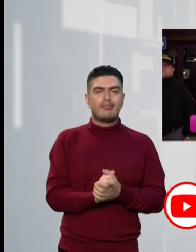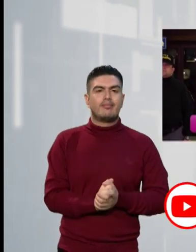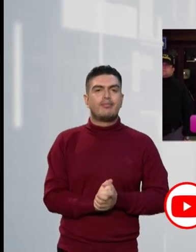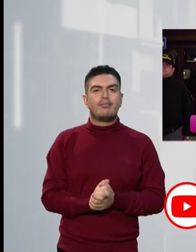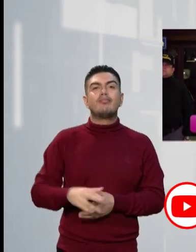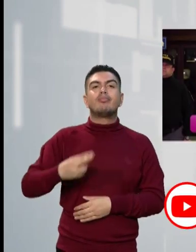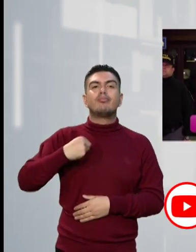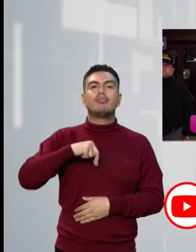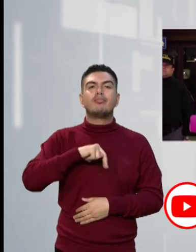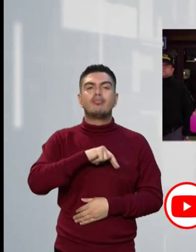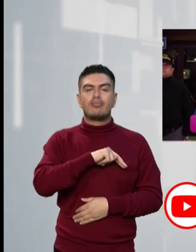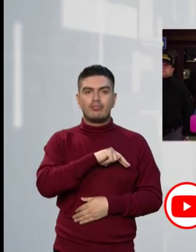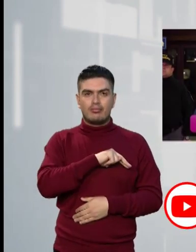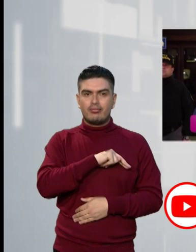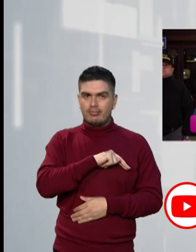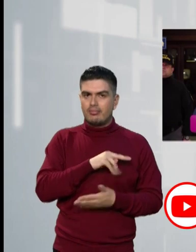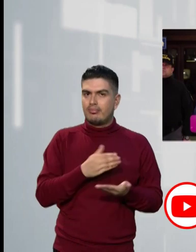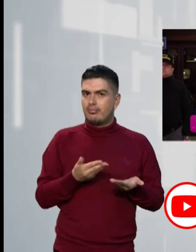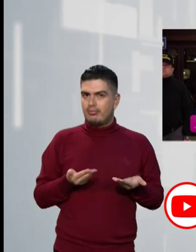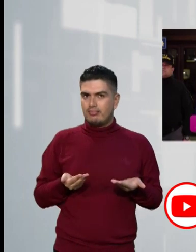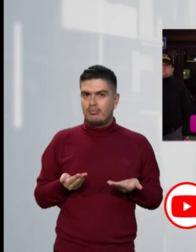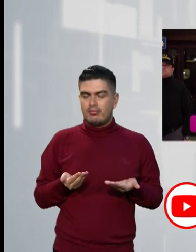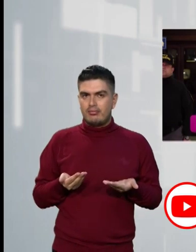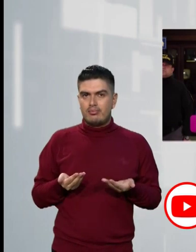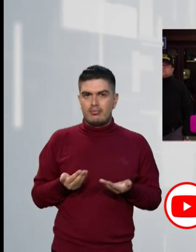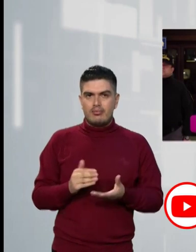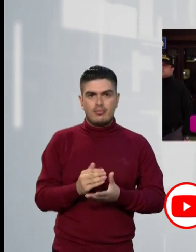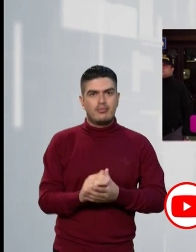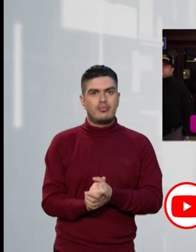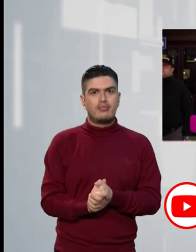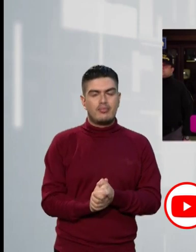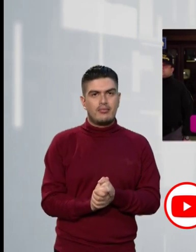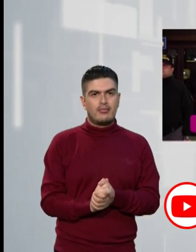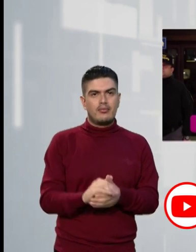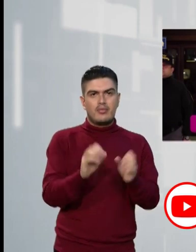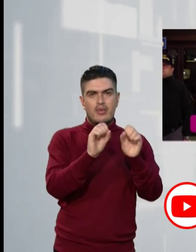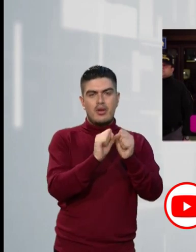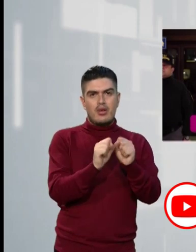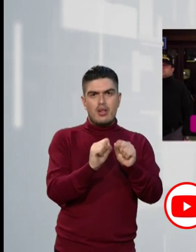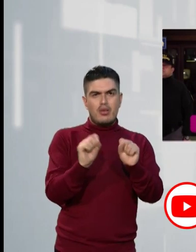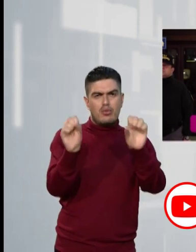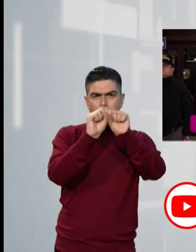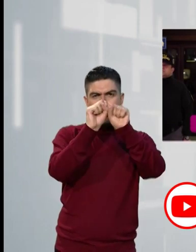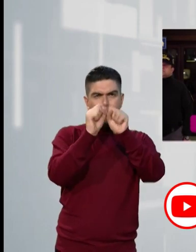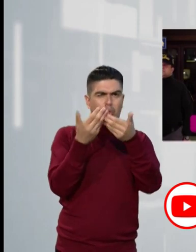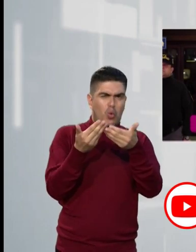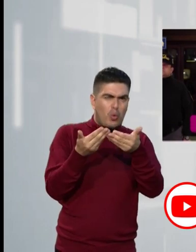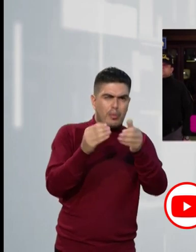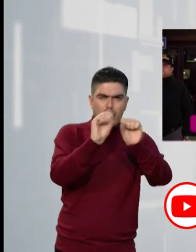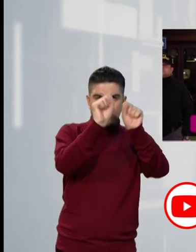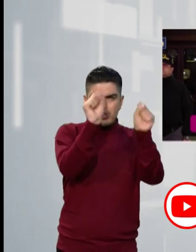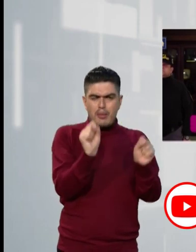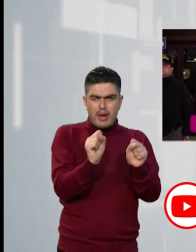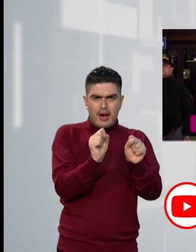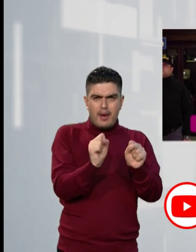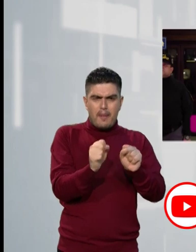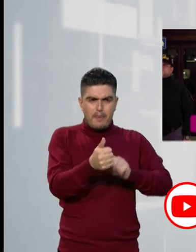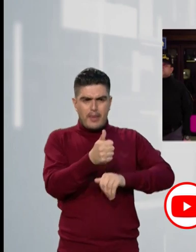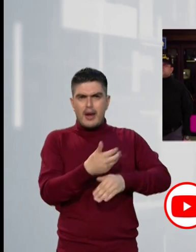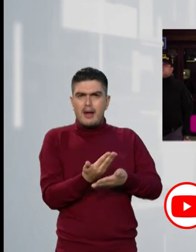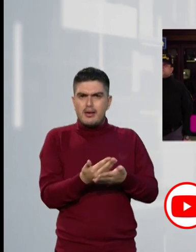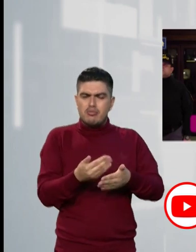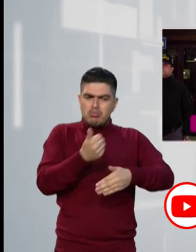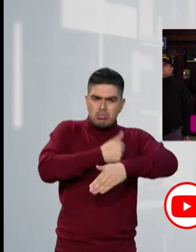términos cualitativos la calidad del sistema migr hemos encontrado